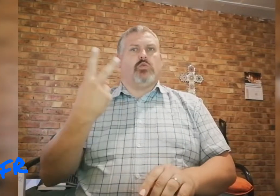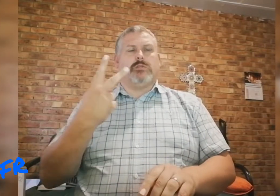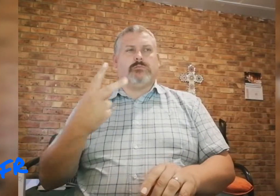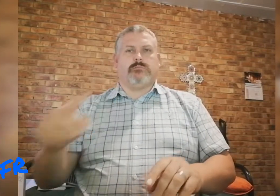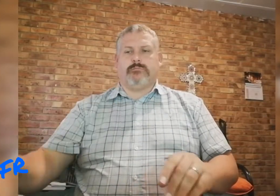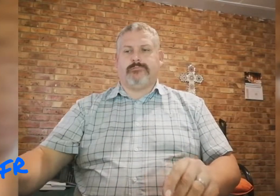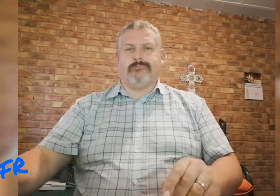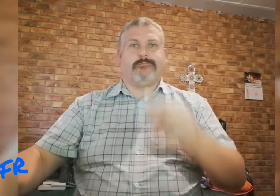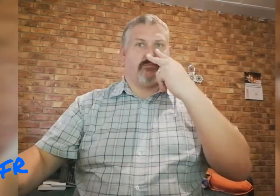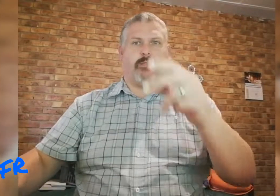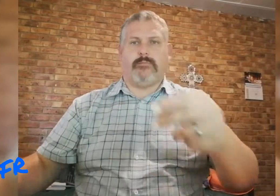soos